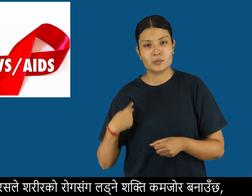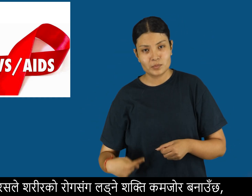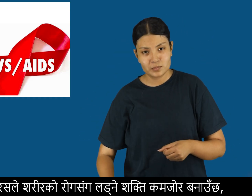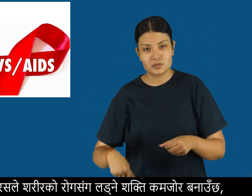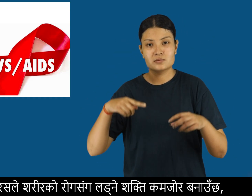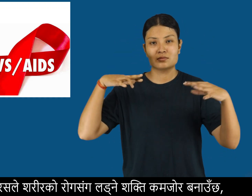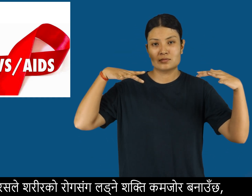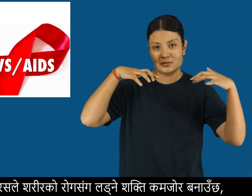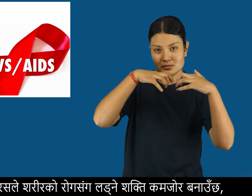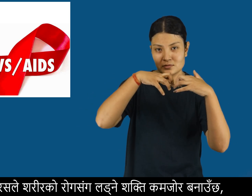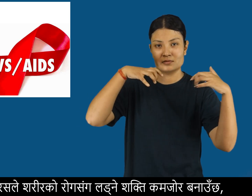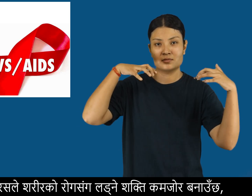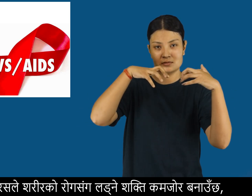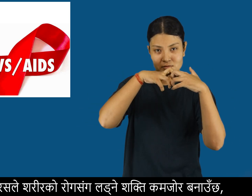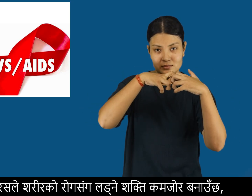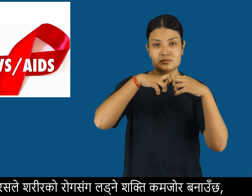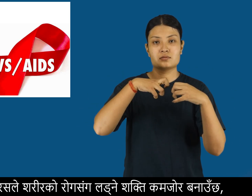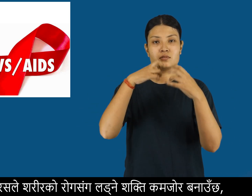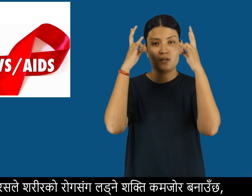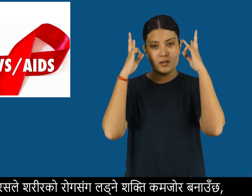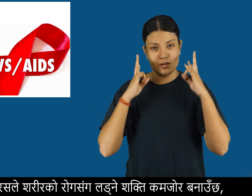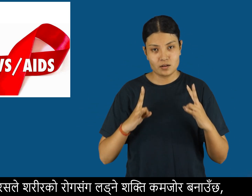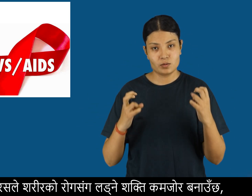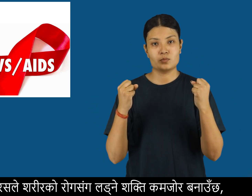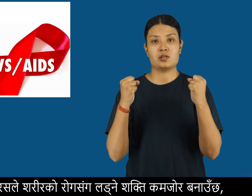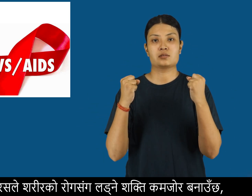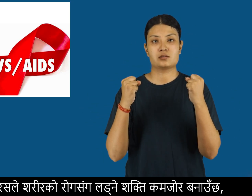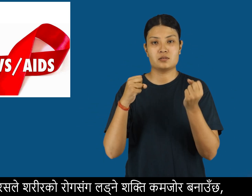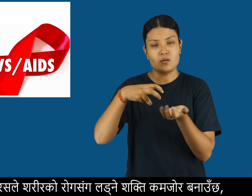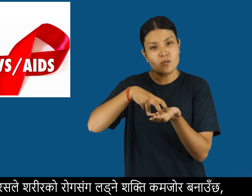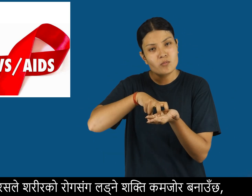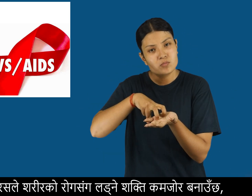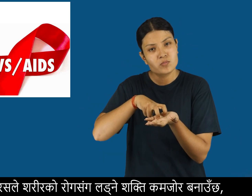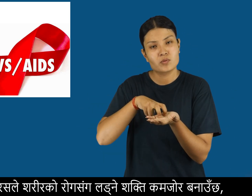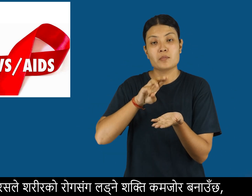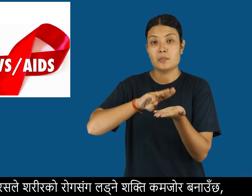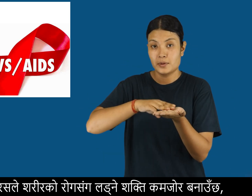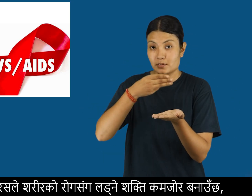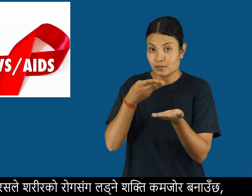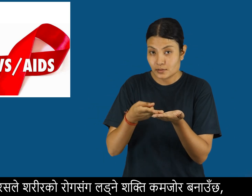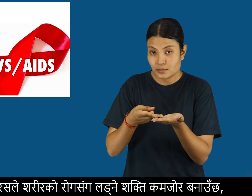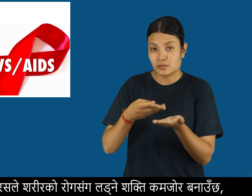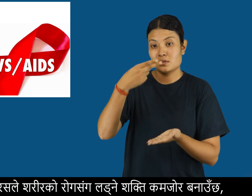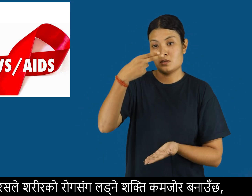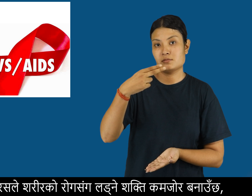HIV भाइरसले शरीरको रोगसँग लड्ने शक्ति कमजोर बनाउँछ।